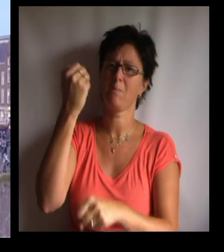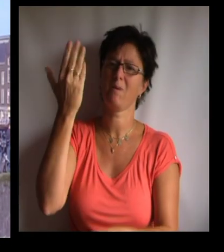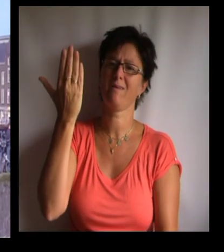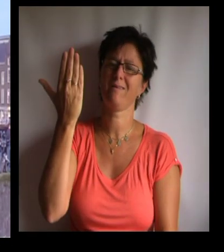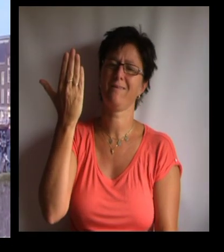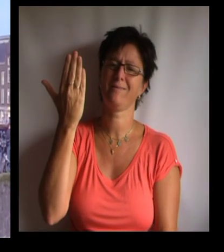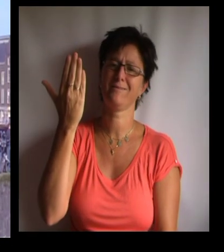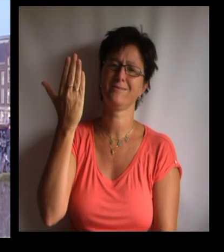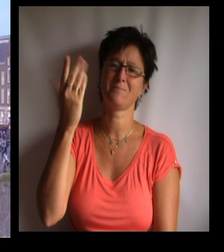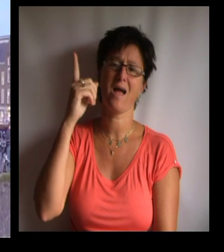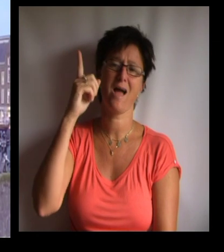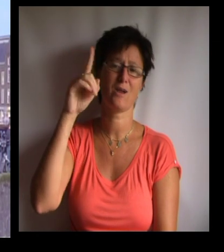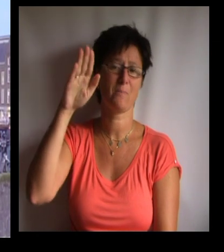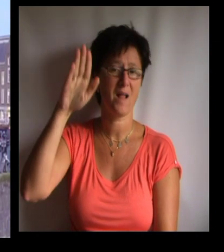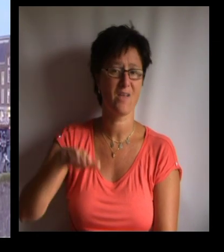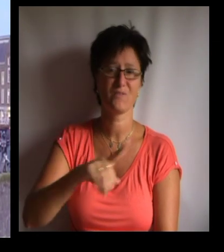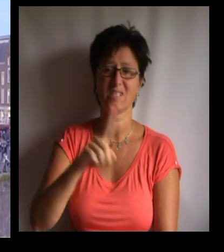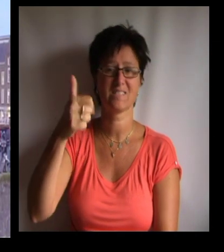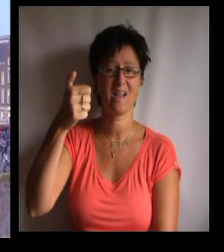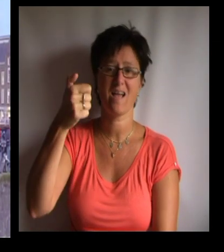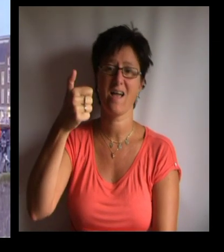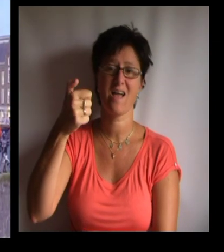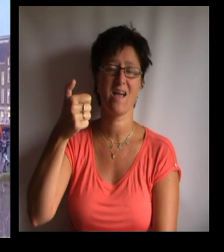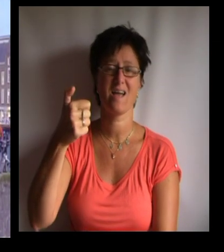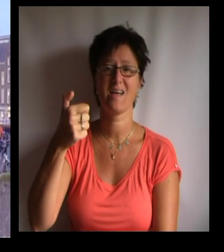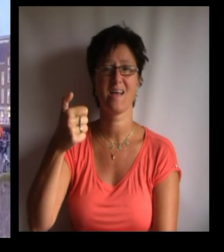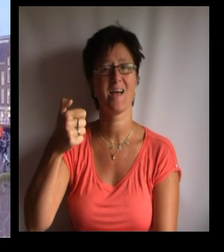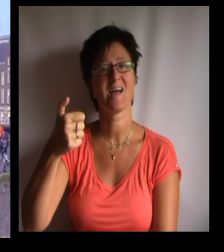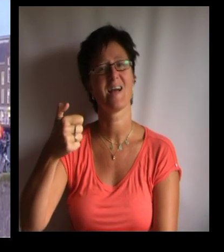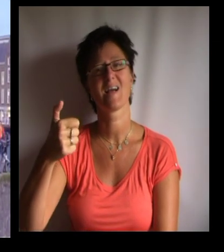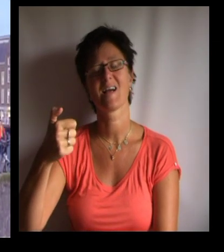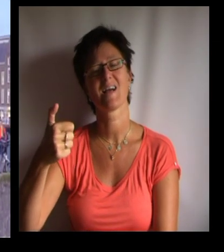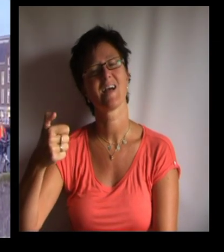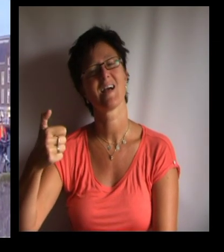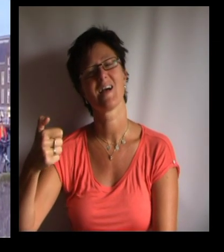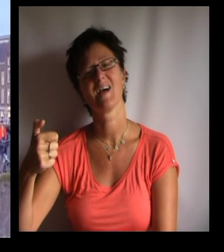is jammer, maar je blijft niet klein.